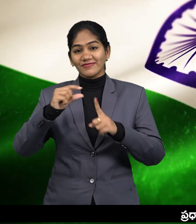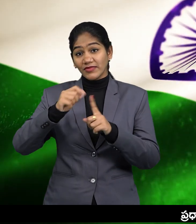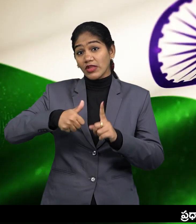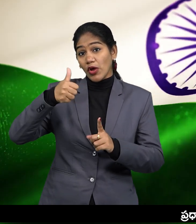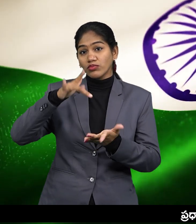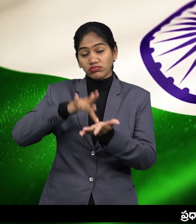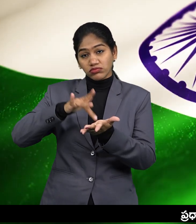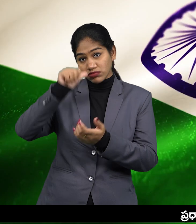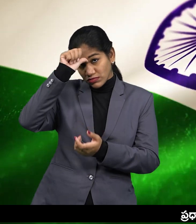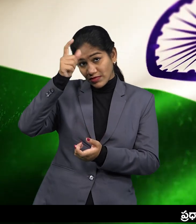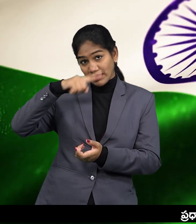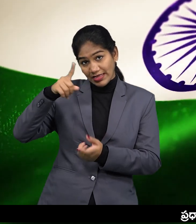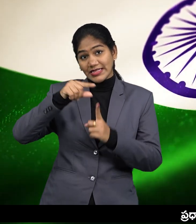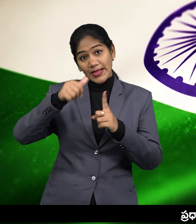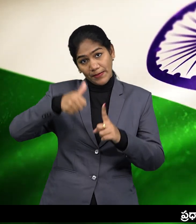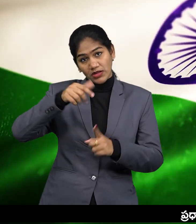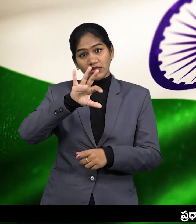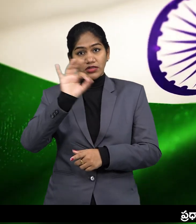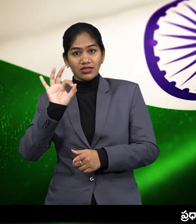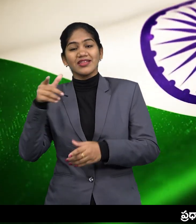ప్రధానమంత్రి సలహా ఆధారంగా